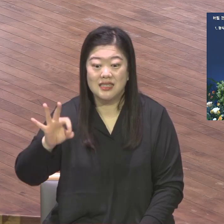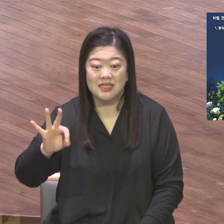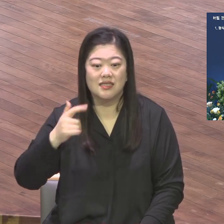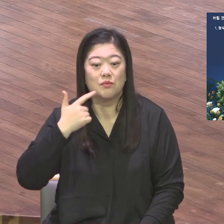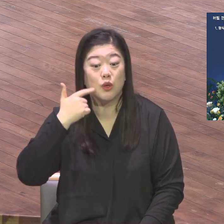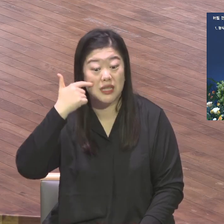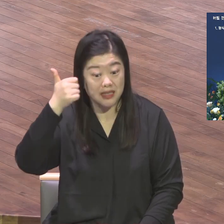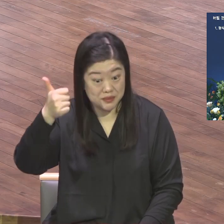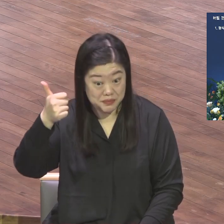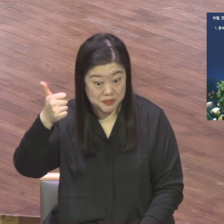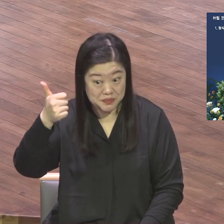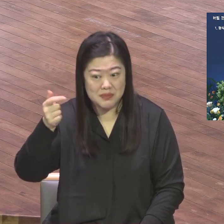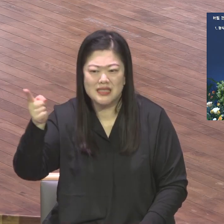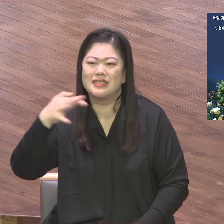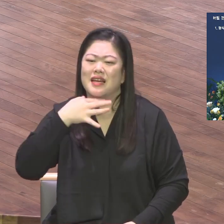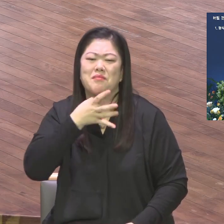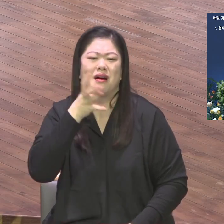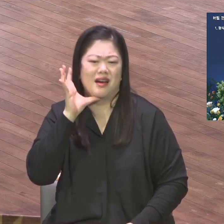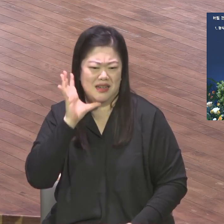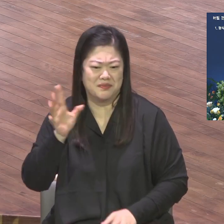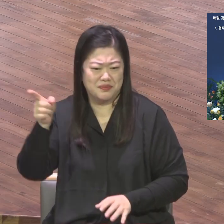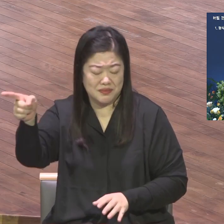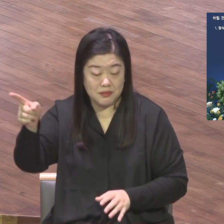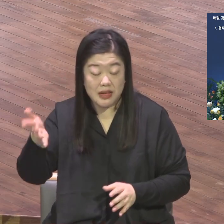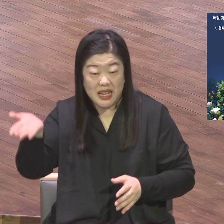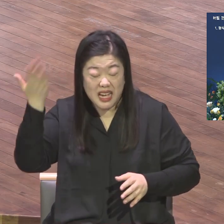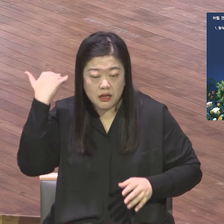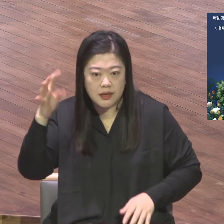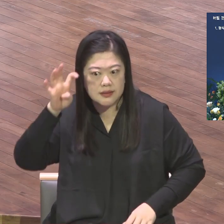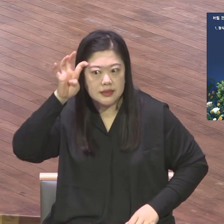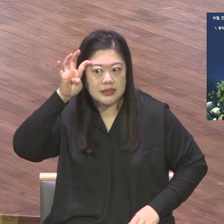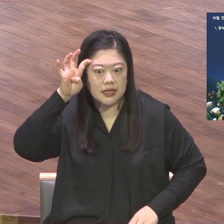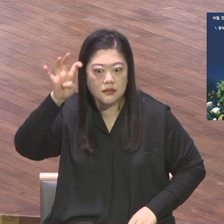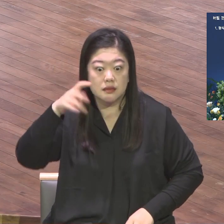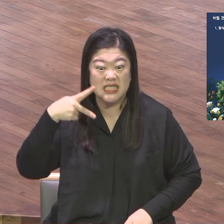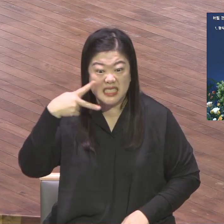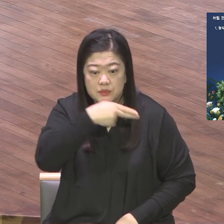다 이거 하고 다. 그런 목사 금식을 하도 많이 해가지고